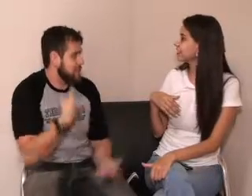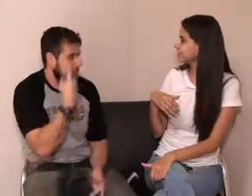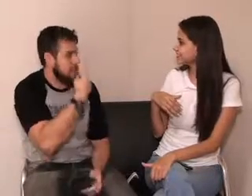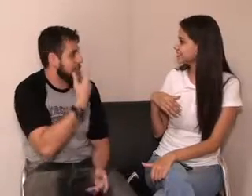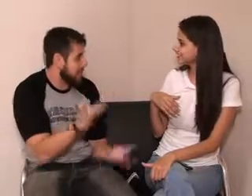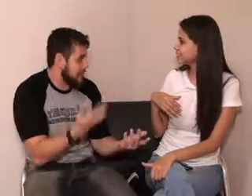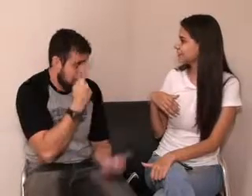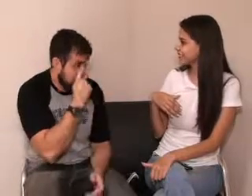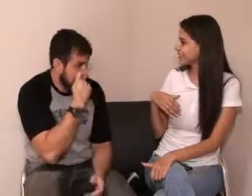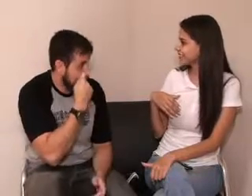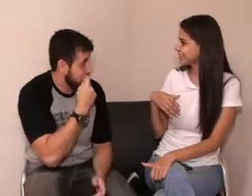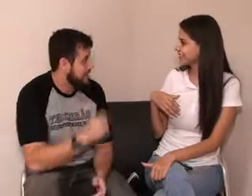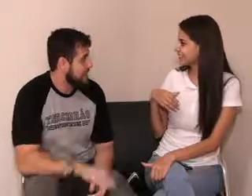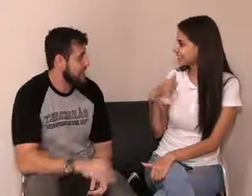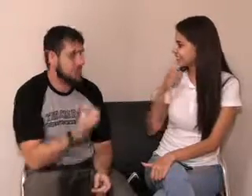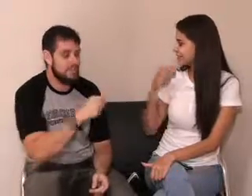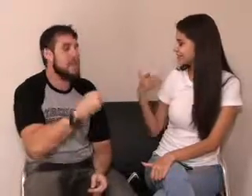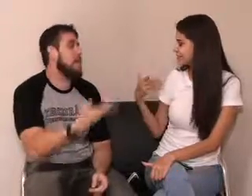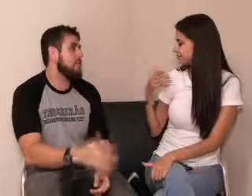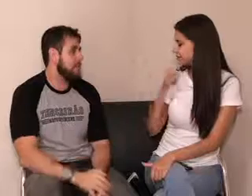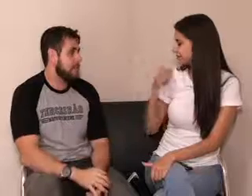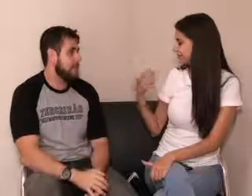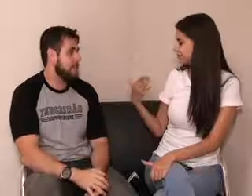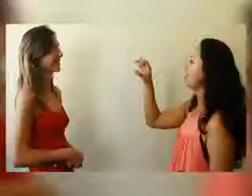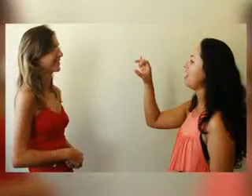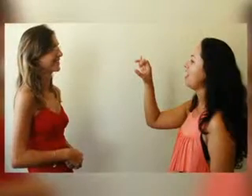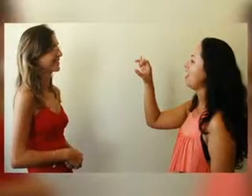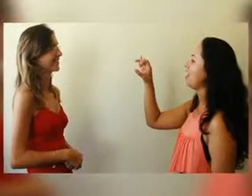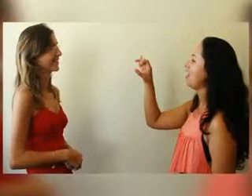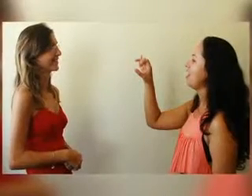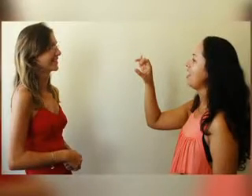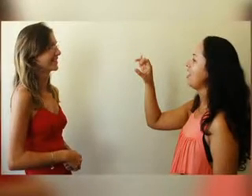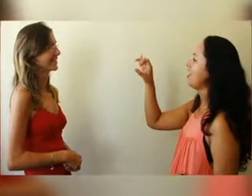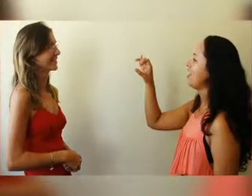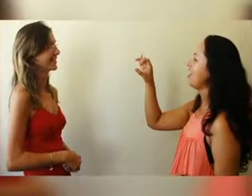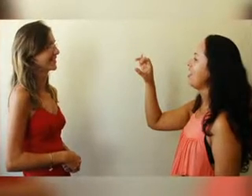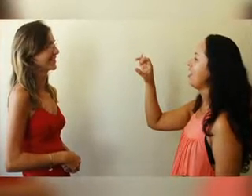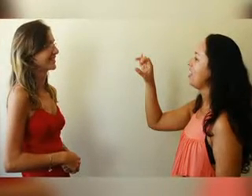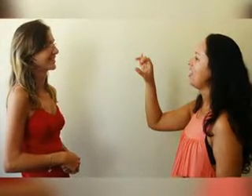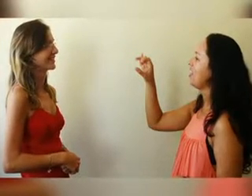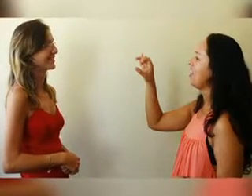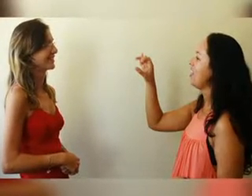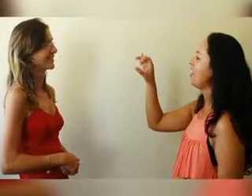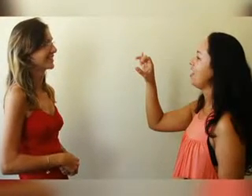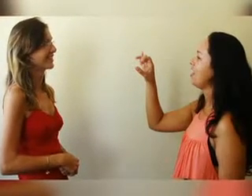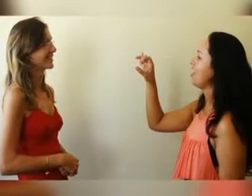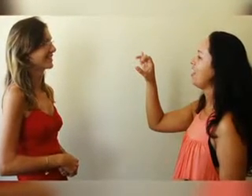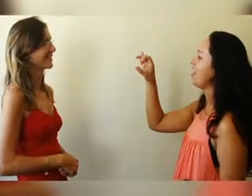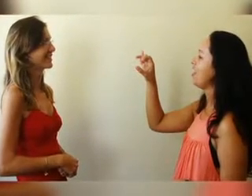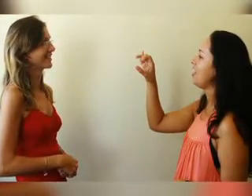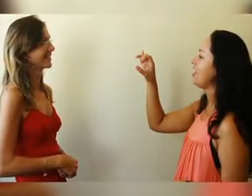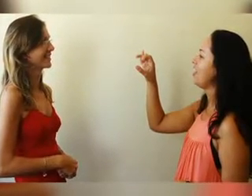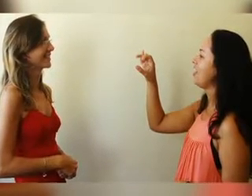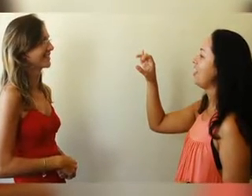urbanos brasileiros e reconhecida pela lei. A Libras não é simples gestorização da língua portuguesa, e